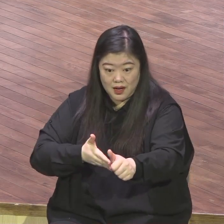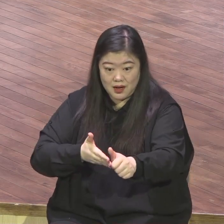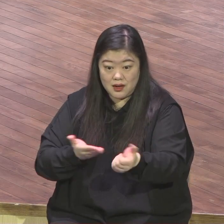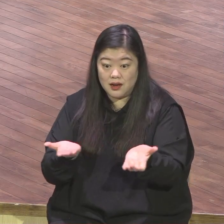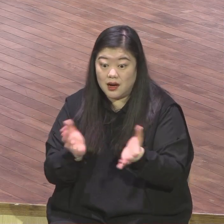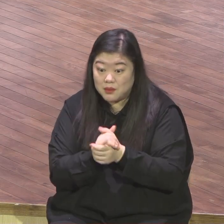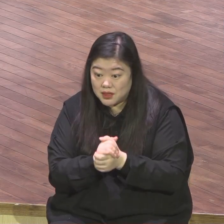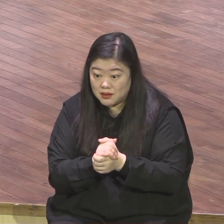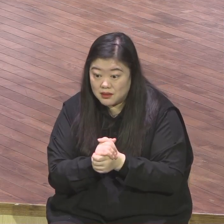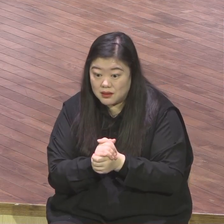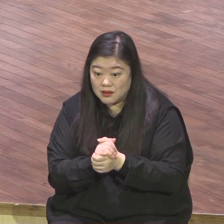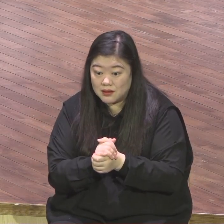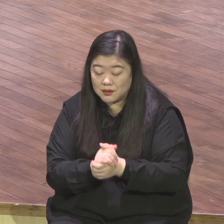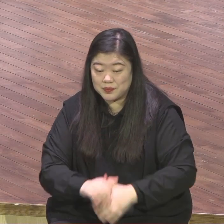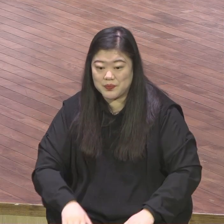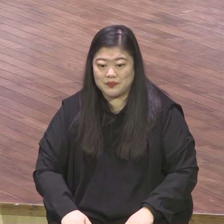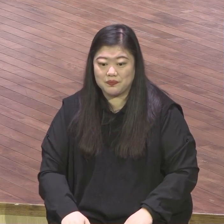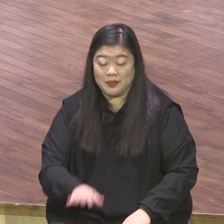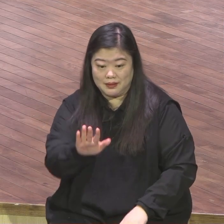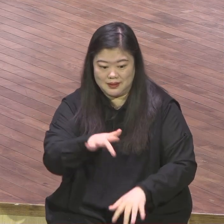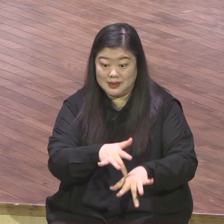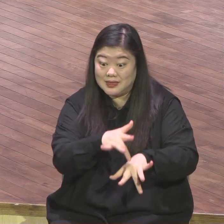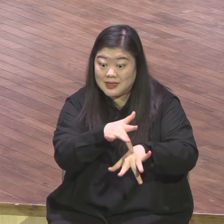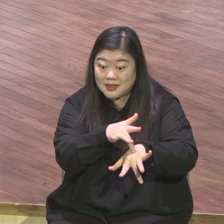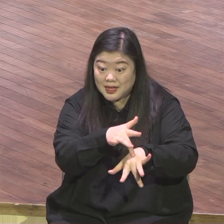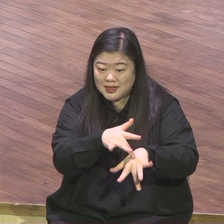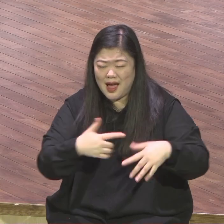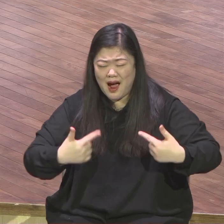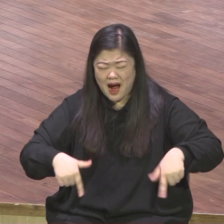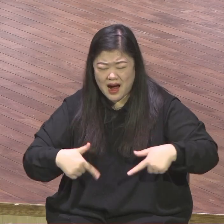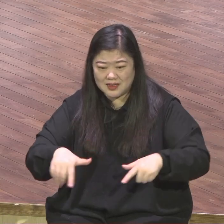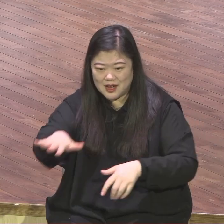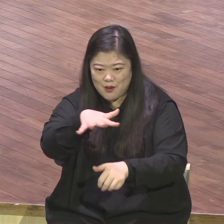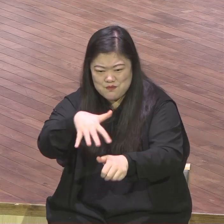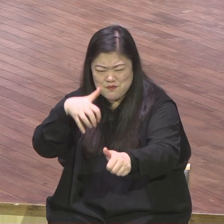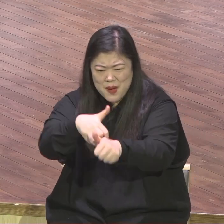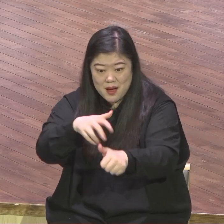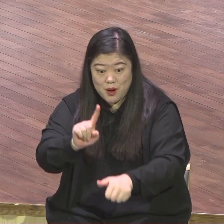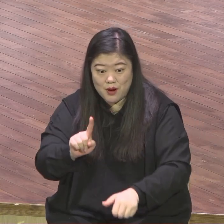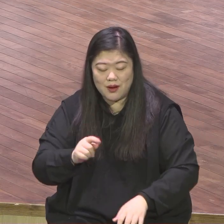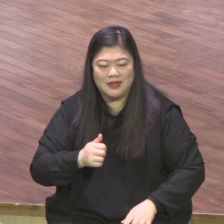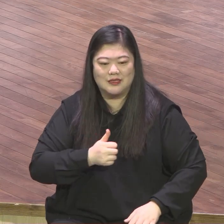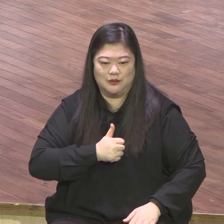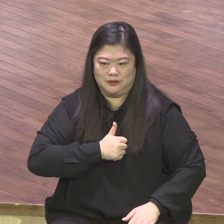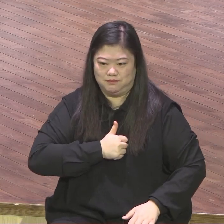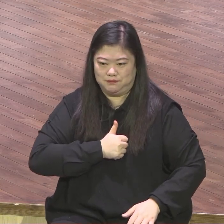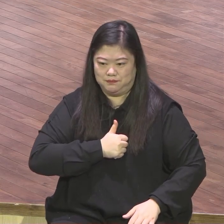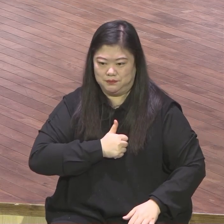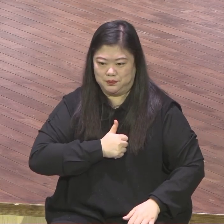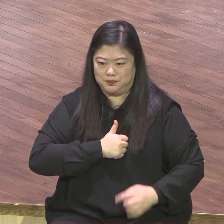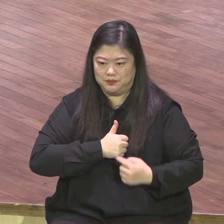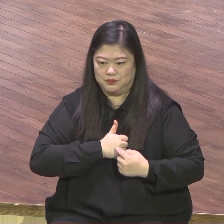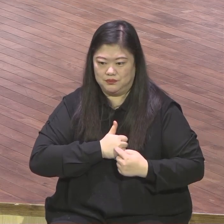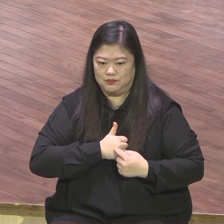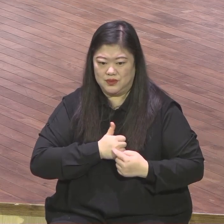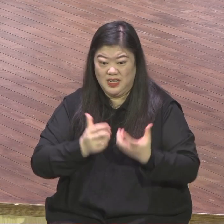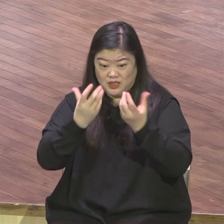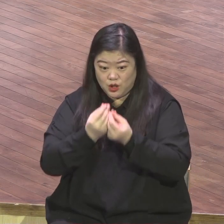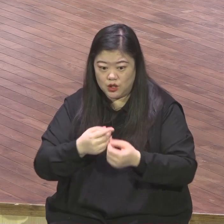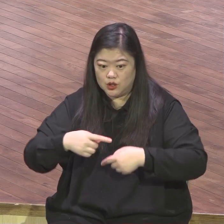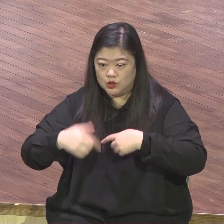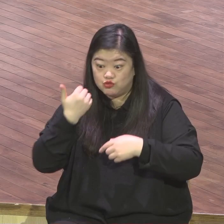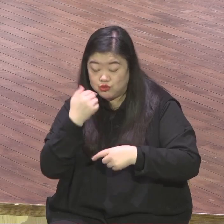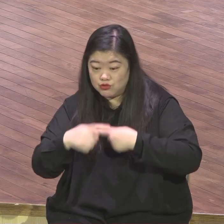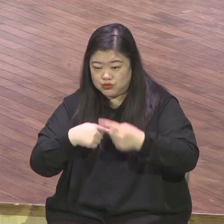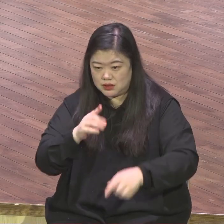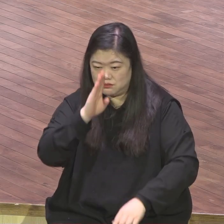가장 우리를 쉽게 넘어뜨린 것이 뭔지 아세요? 이 부분입니다. 이 부분이라고 넘어뜨립니다. 아, 어때